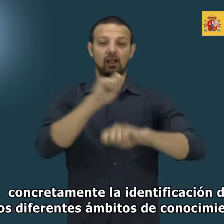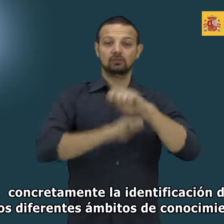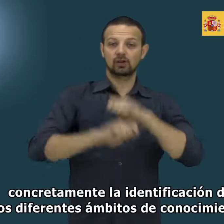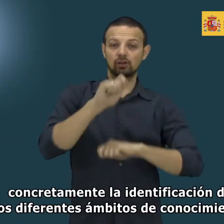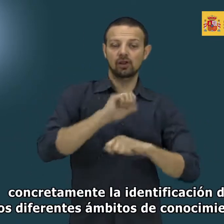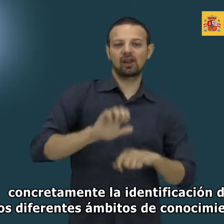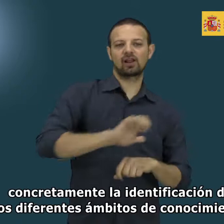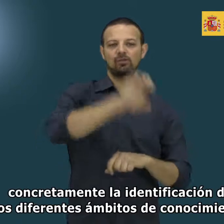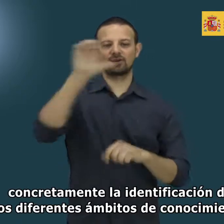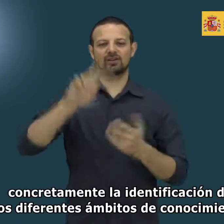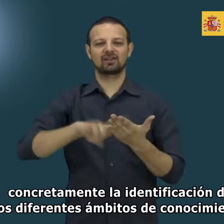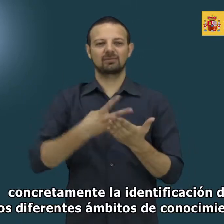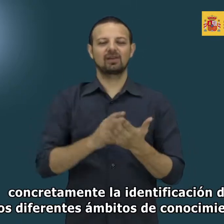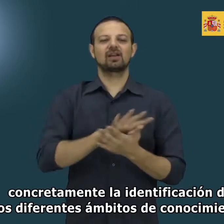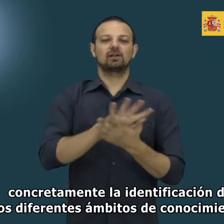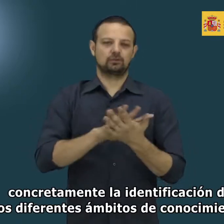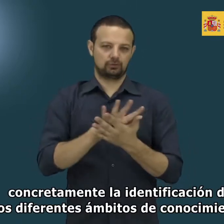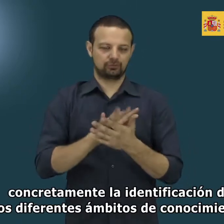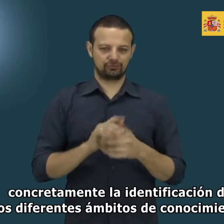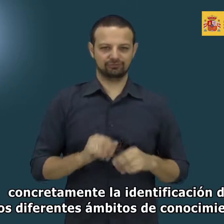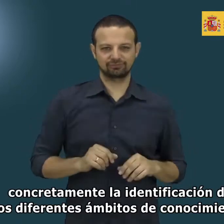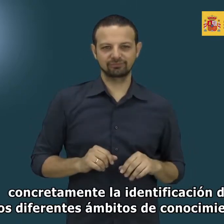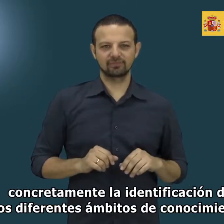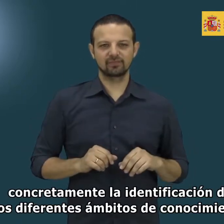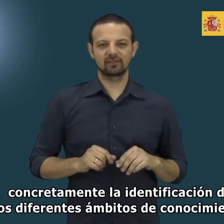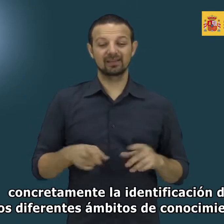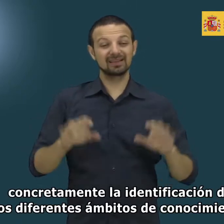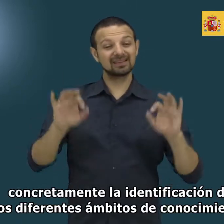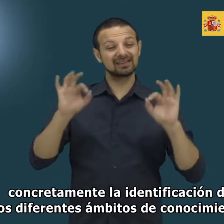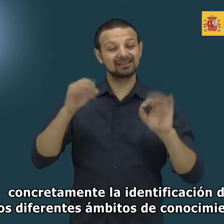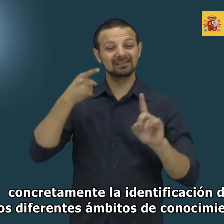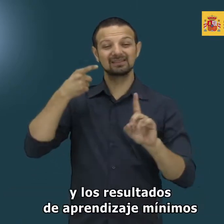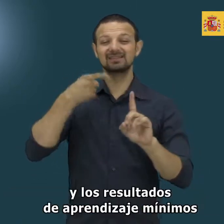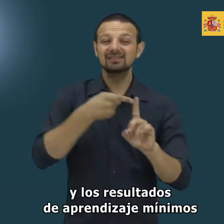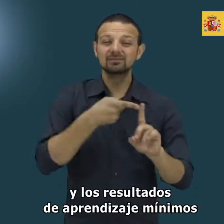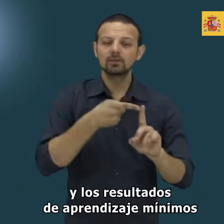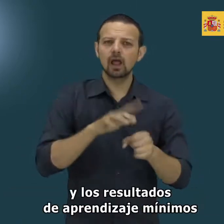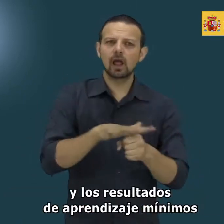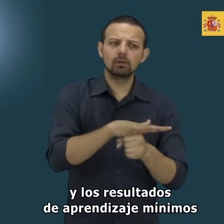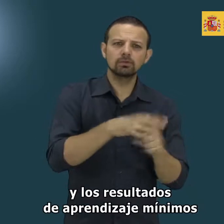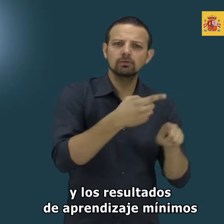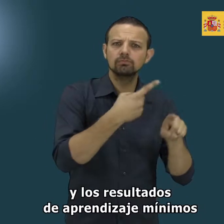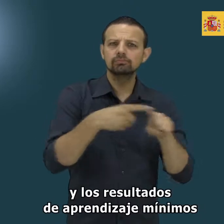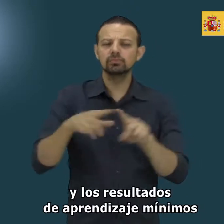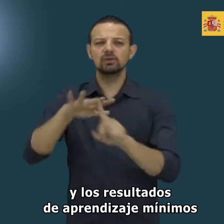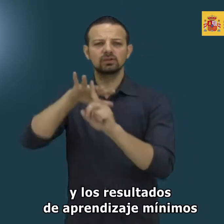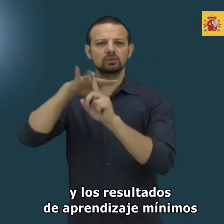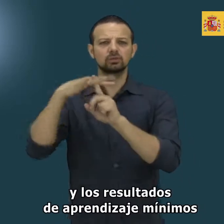Concretamente, la identificación de los diferentes ámbitos de conocimiento y los resultados de aprendizaje mínimos para la